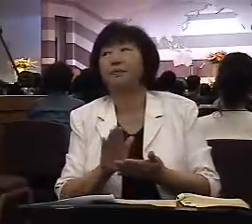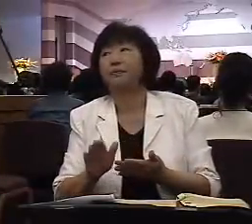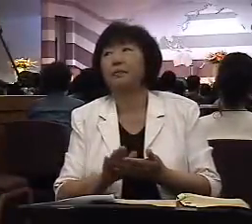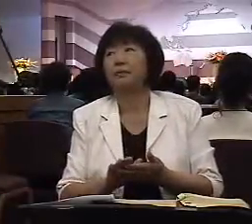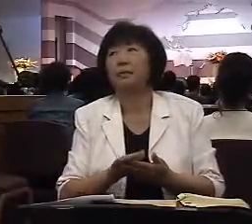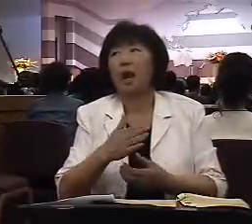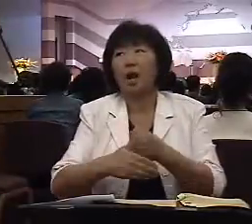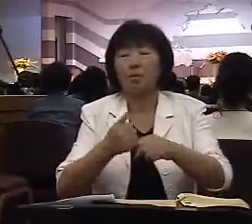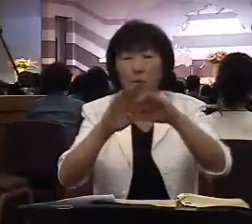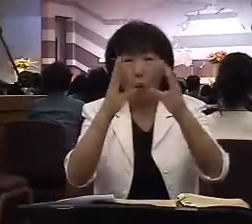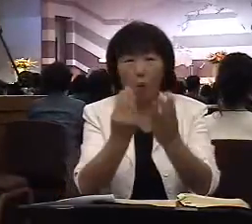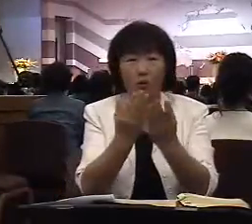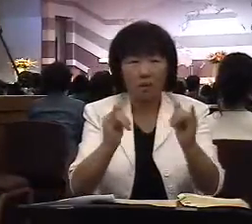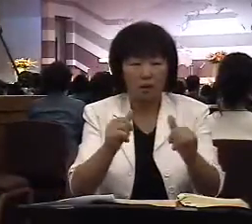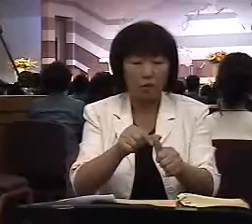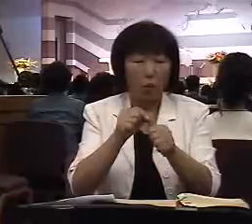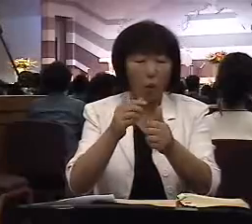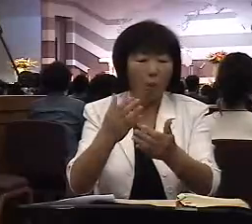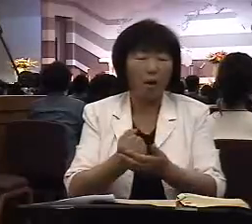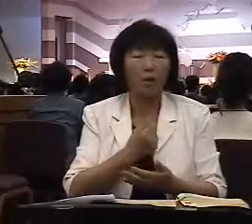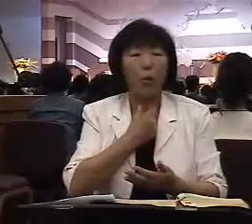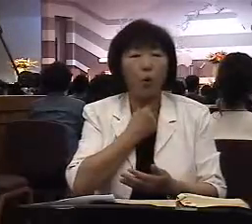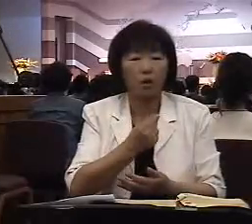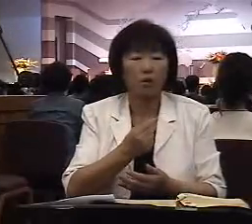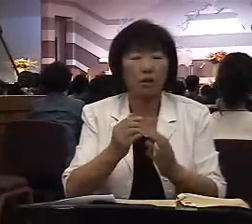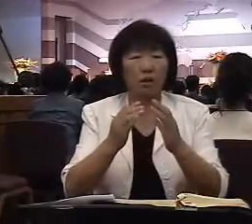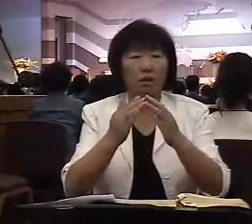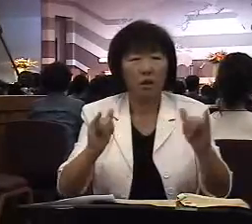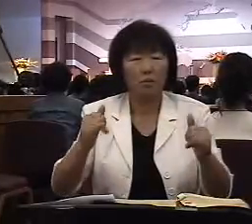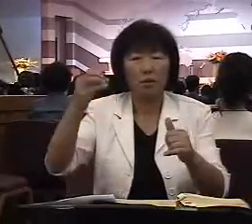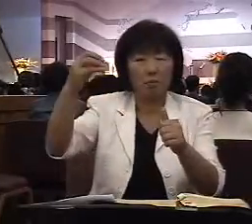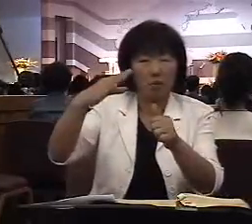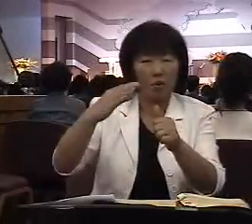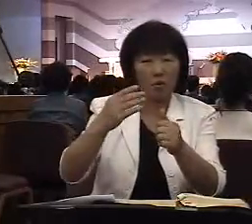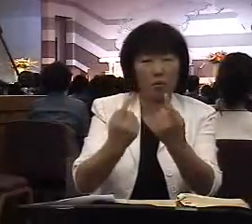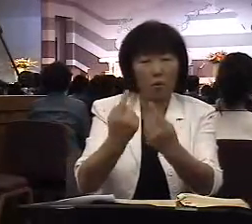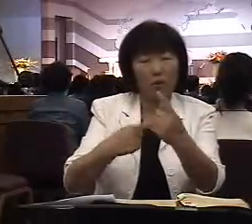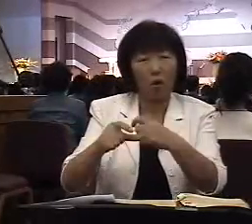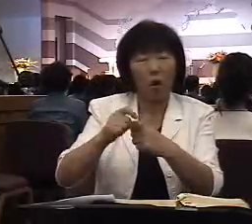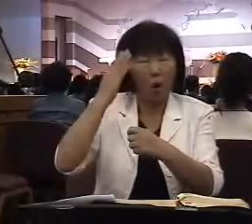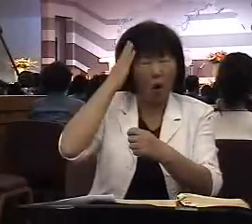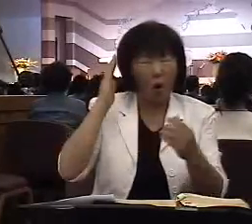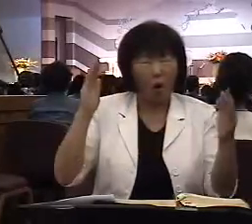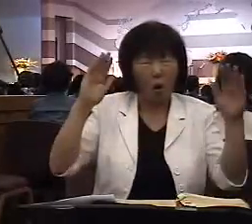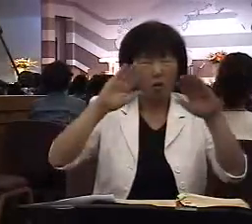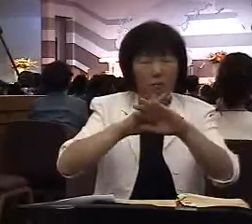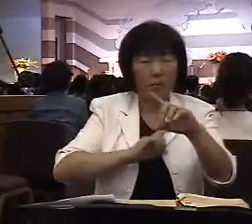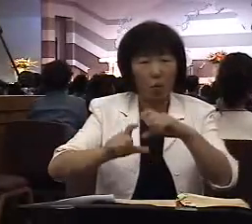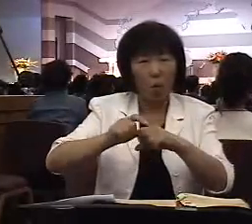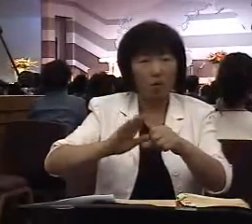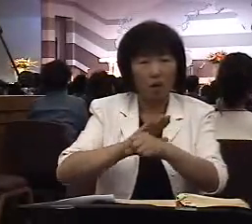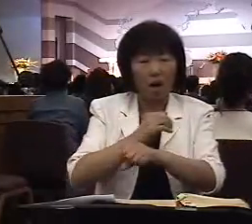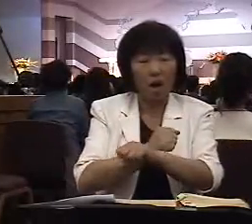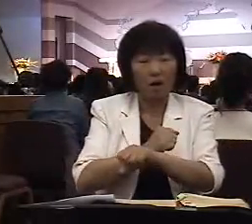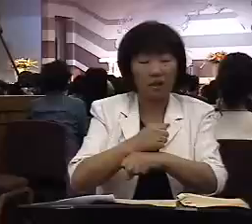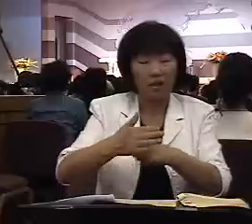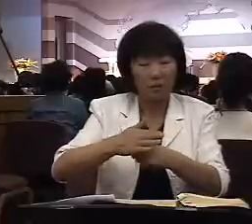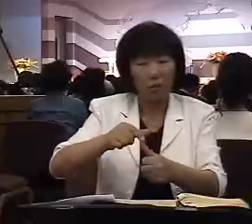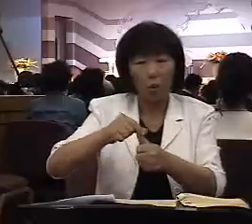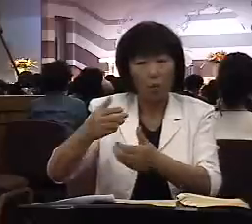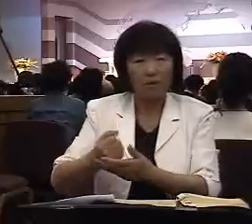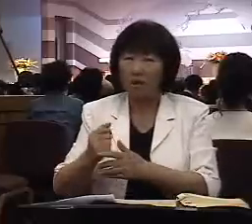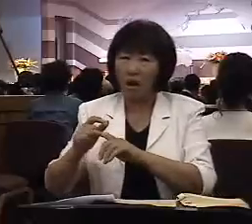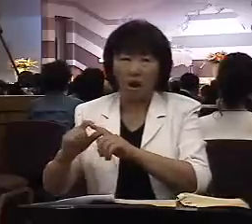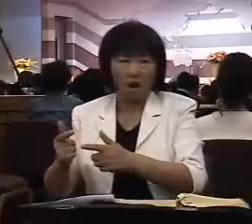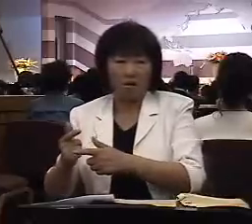하나님은 모든 사람이 구원받기를 원하십니다. 그러나 사람들이 빛보다 어둠을 더 사랑하기 때문에 구원을 받지 않으려고 했습니다.